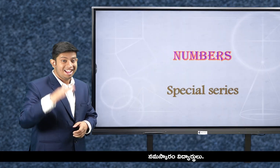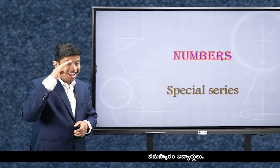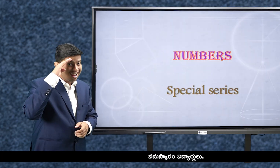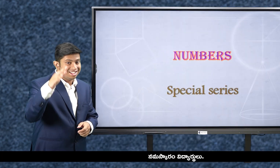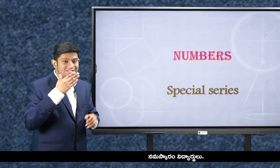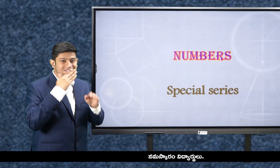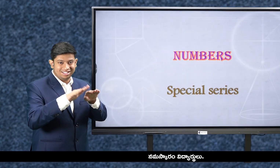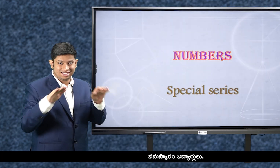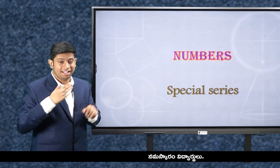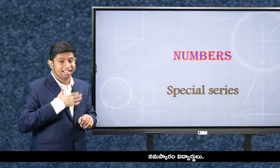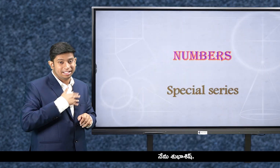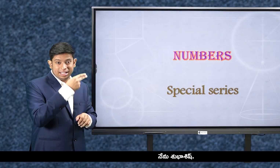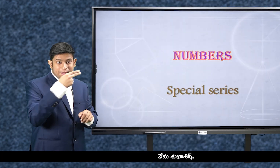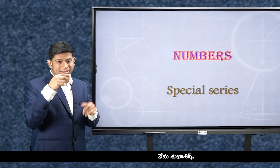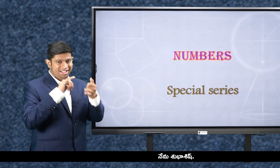నమస్కారం విద్యార్థులు.